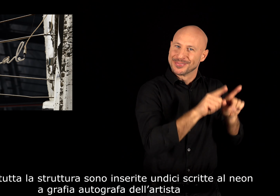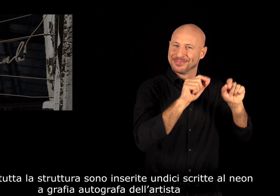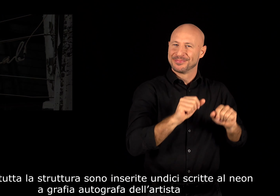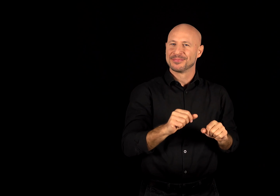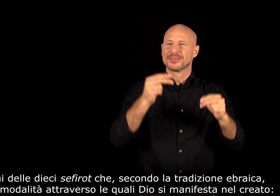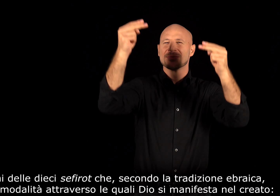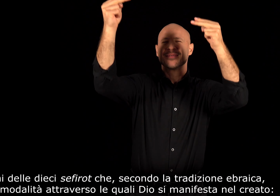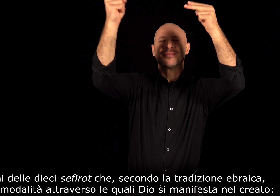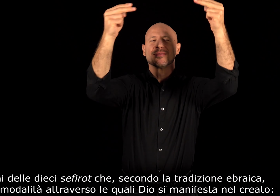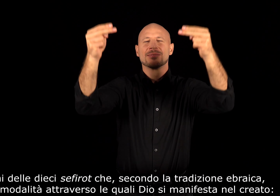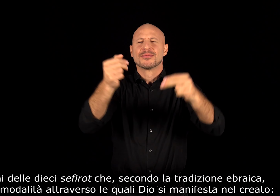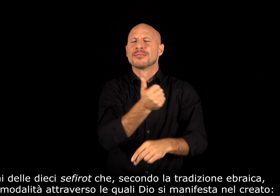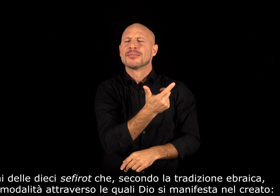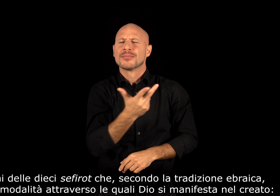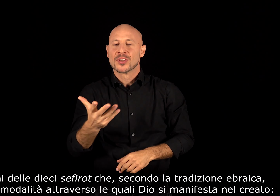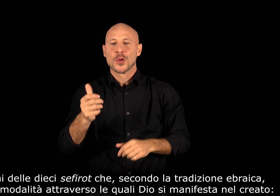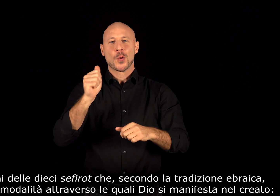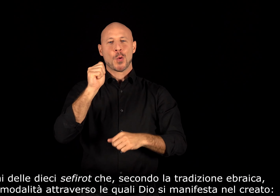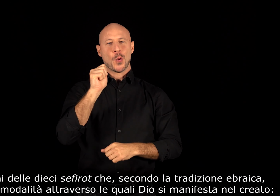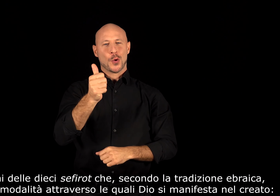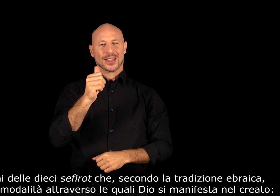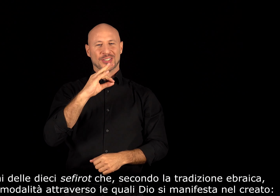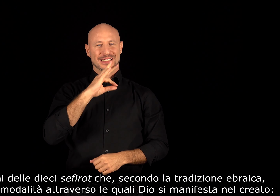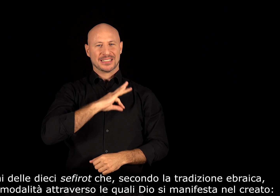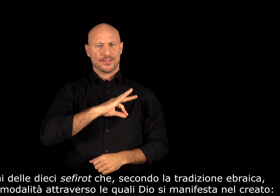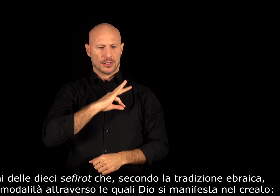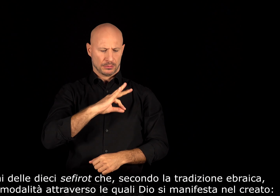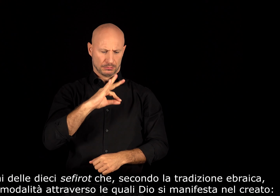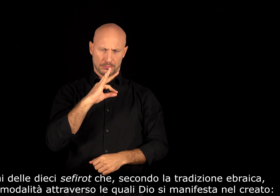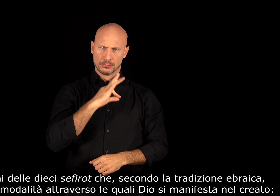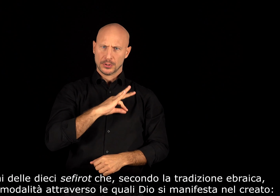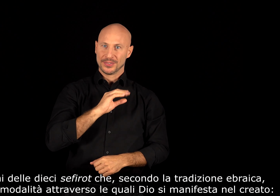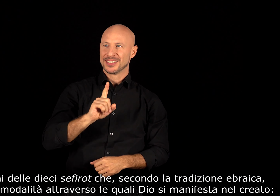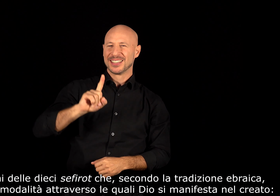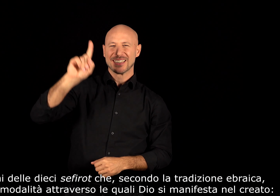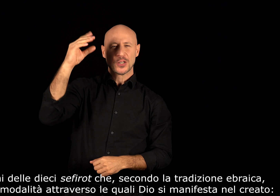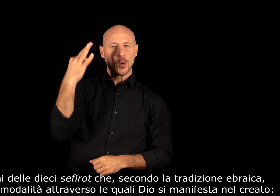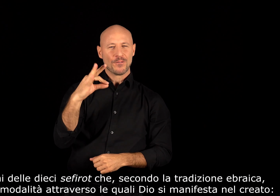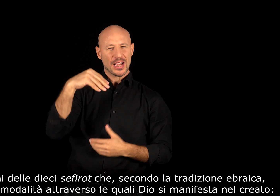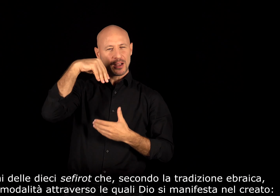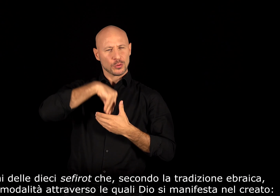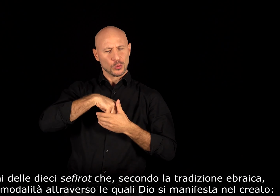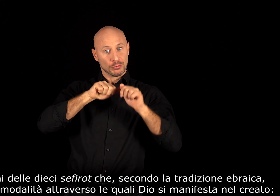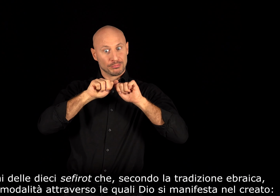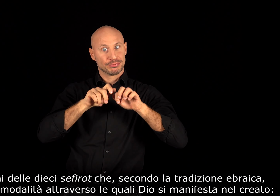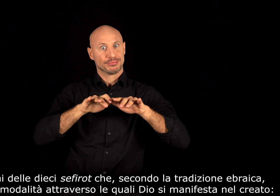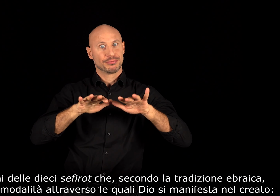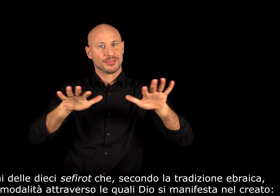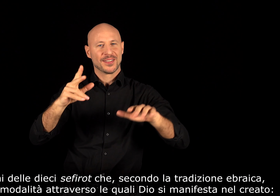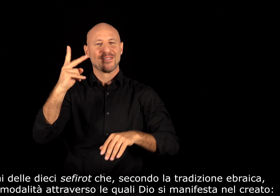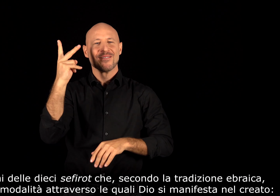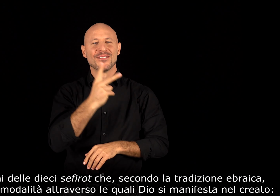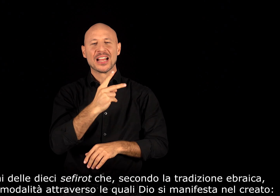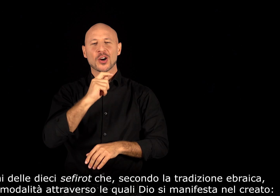con i nomi delle dieci Sefirot che, secondo la tradizione ebraica, indicano le